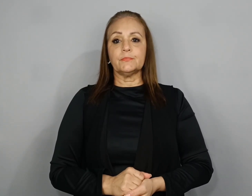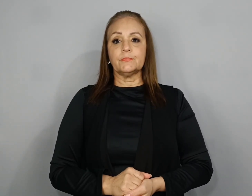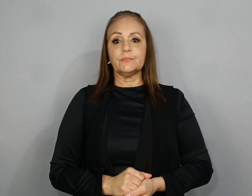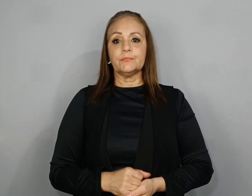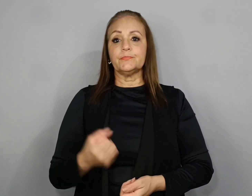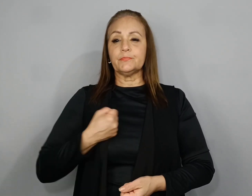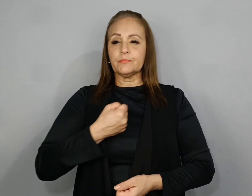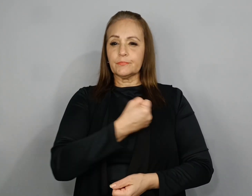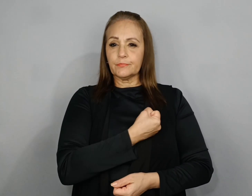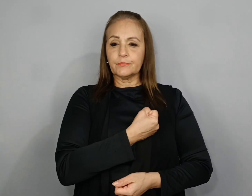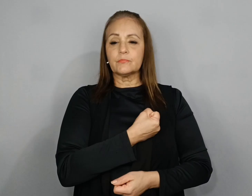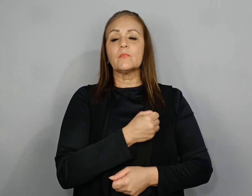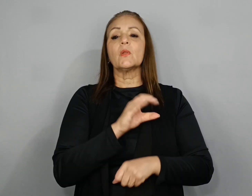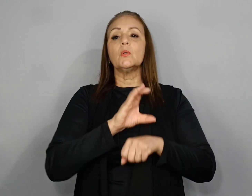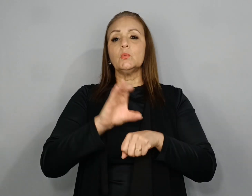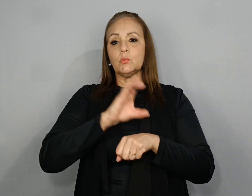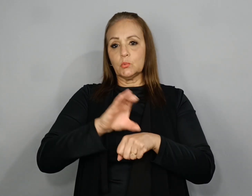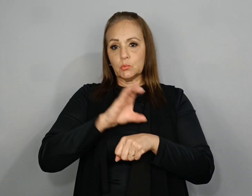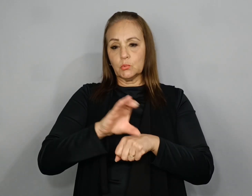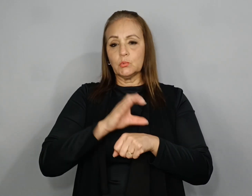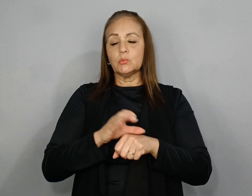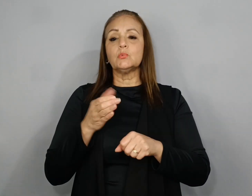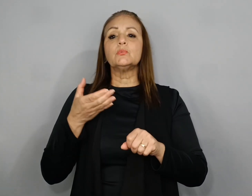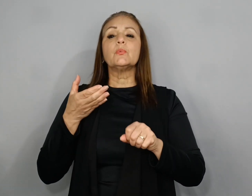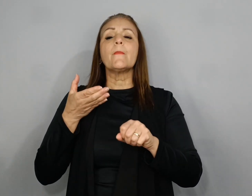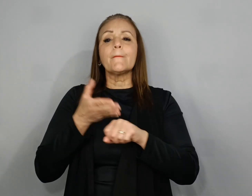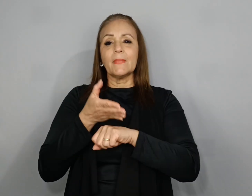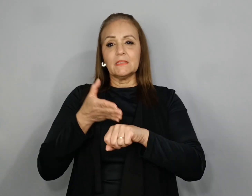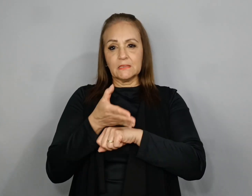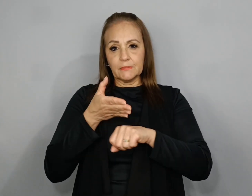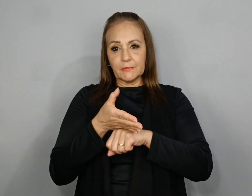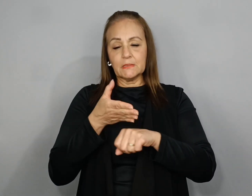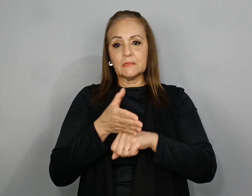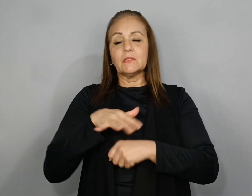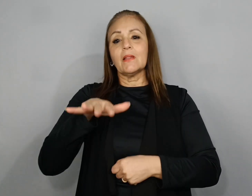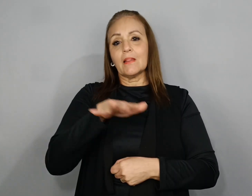Número de cursos participantes na área ENAD